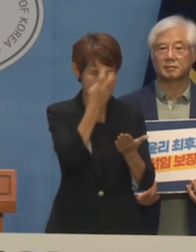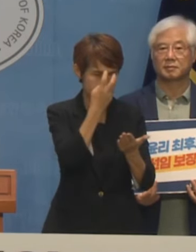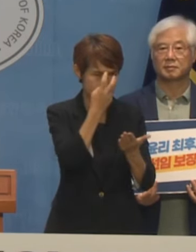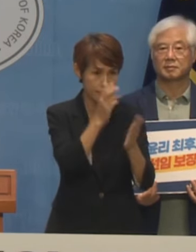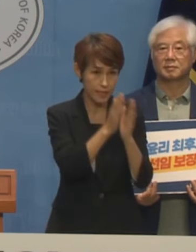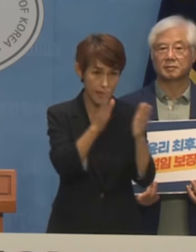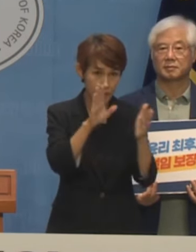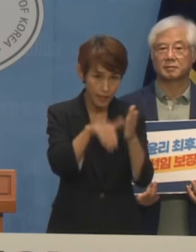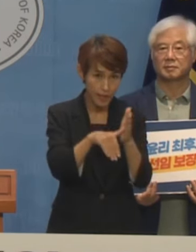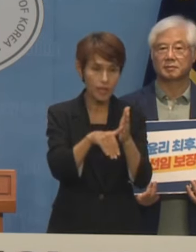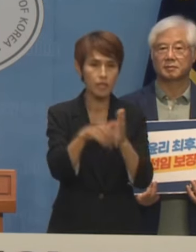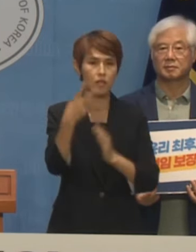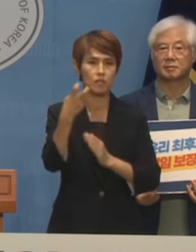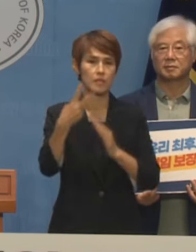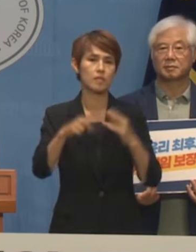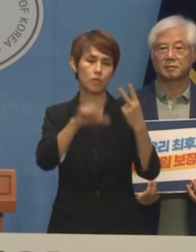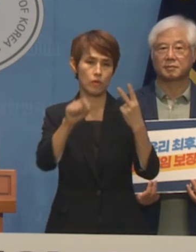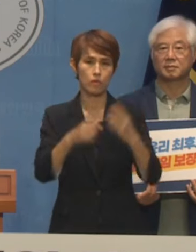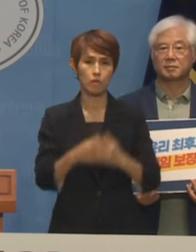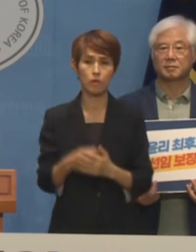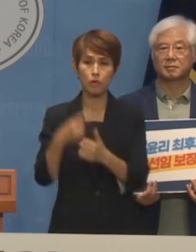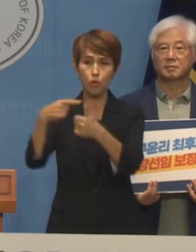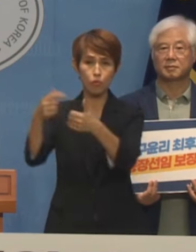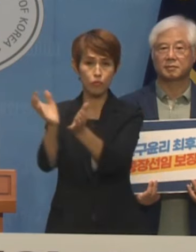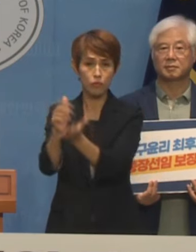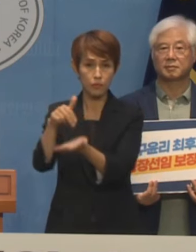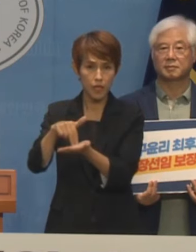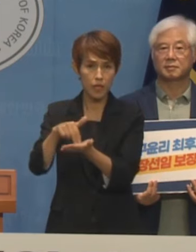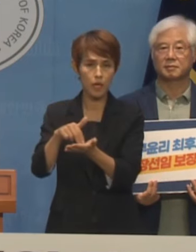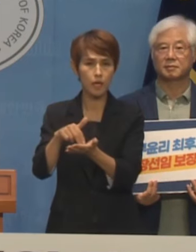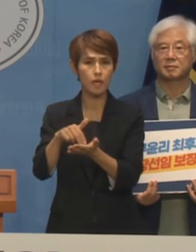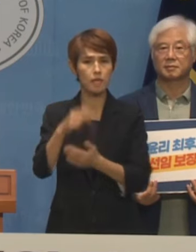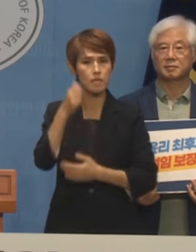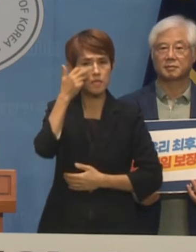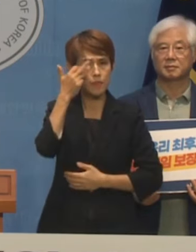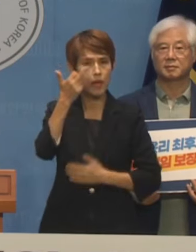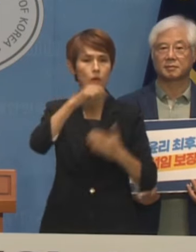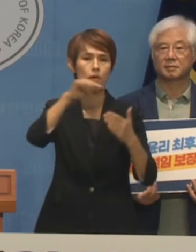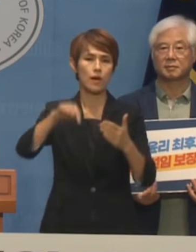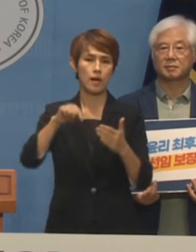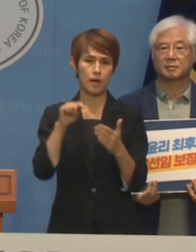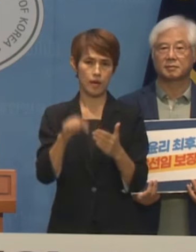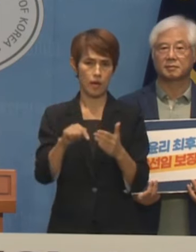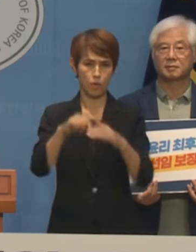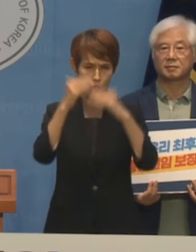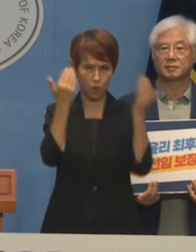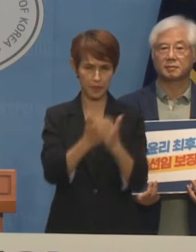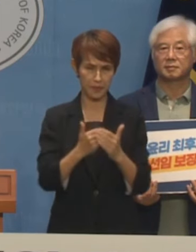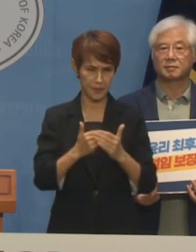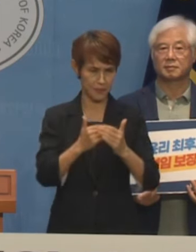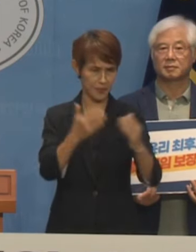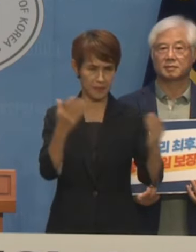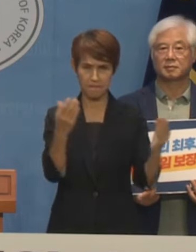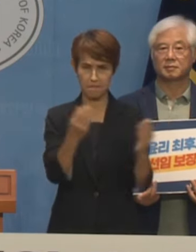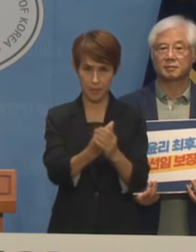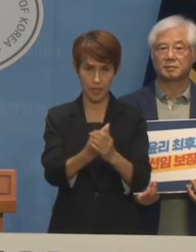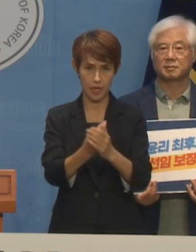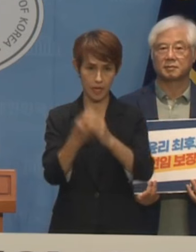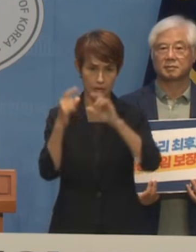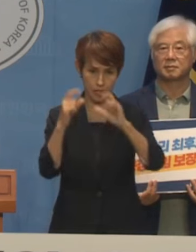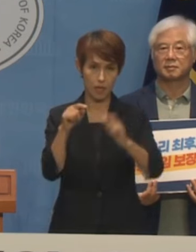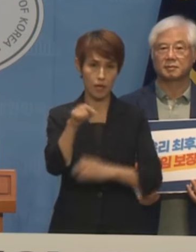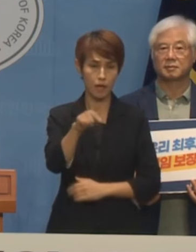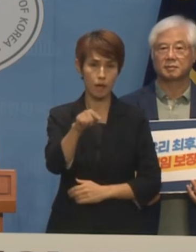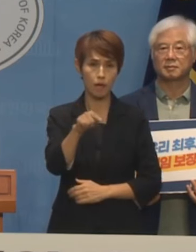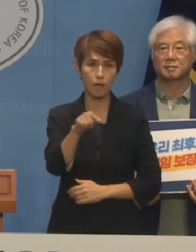시기입니다. 교육부 훈령에서는 늦어도 18개월 안에 모든 절차를 마무리할 것을 규정하고